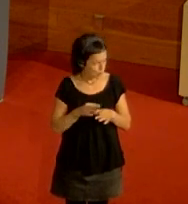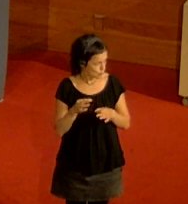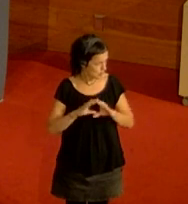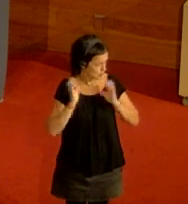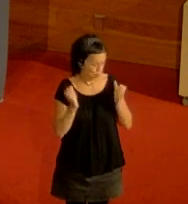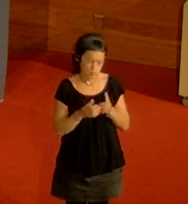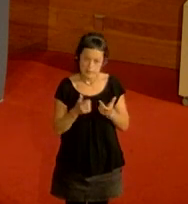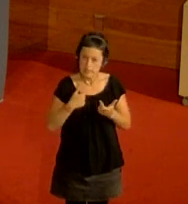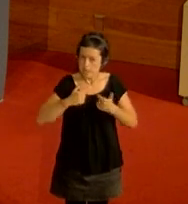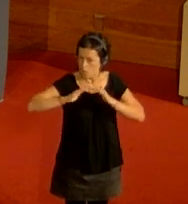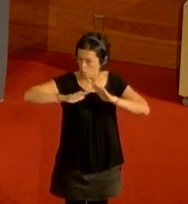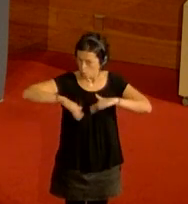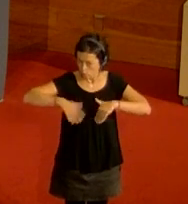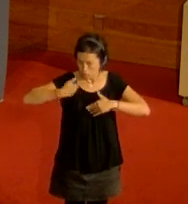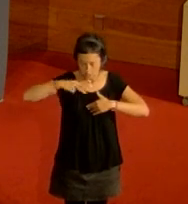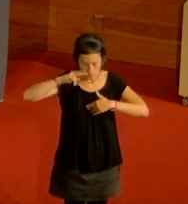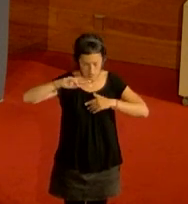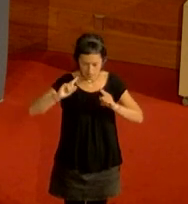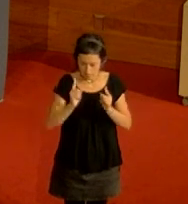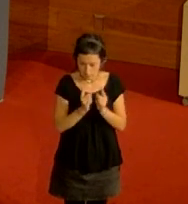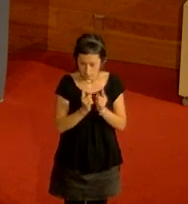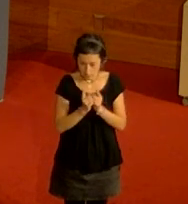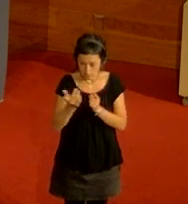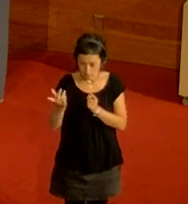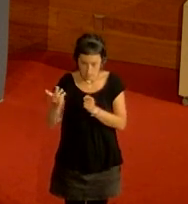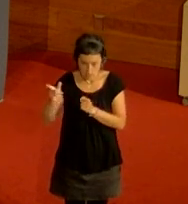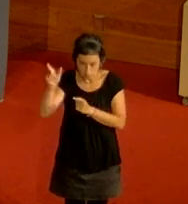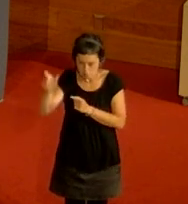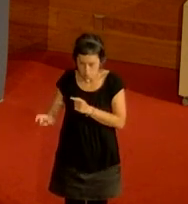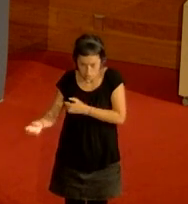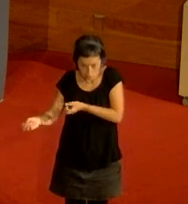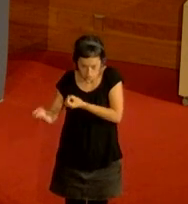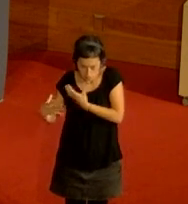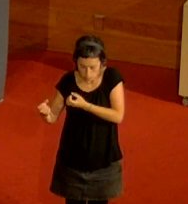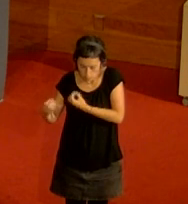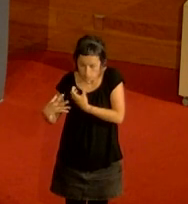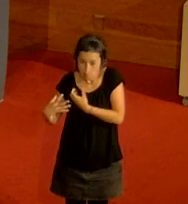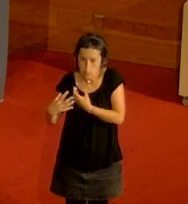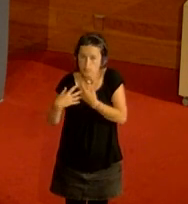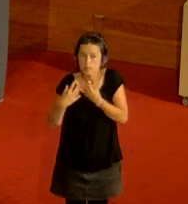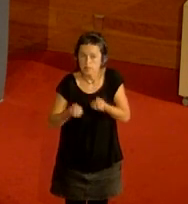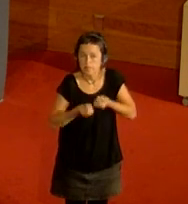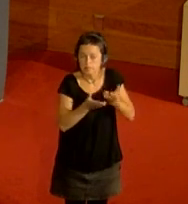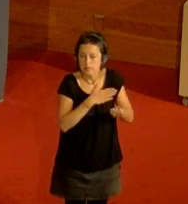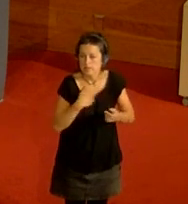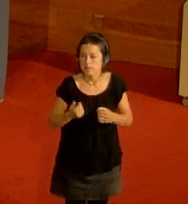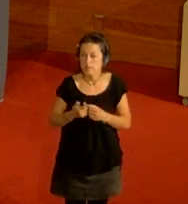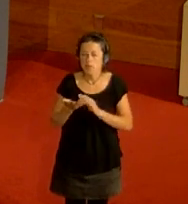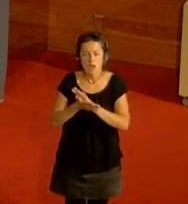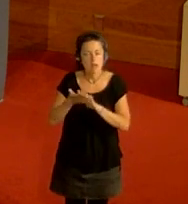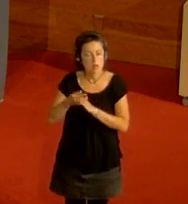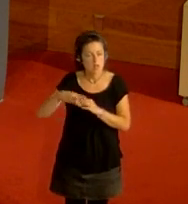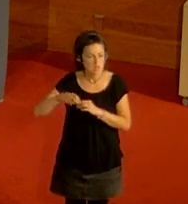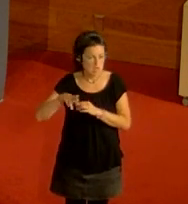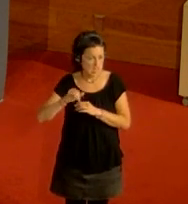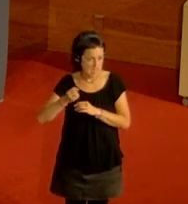una breve vivencia que me que me contó una una persona que asistía a estábamos hablando de María lejárraga en una